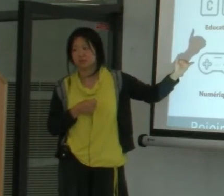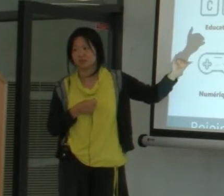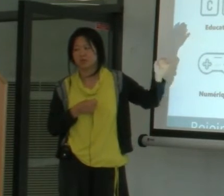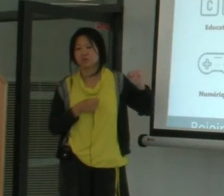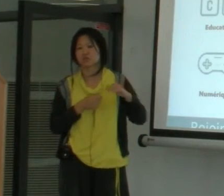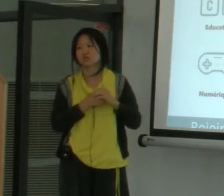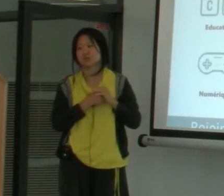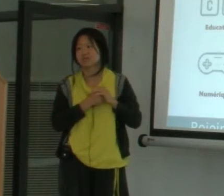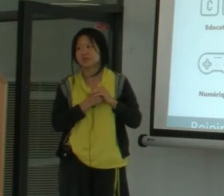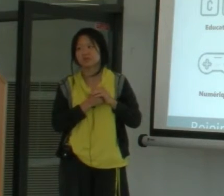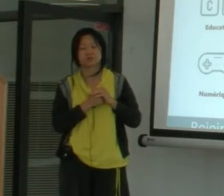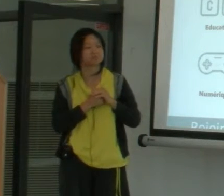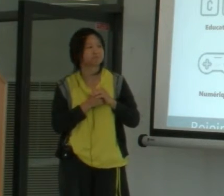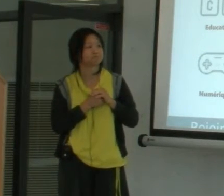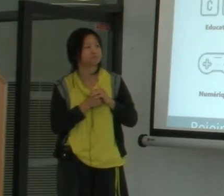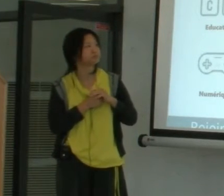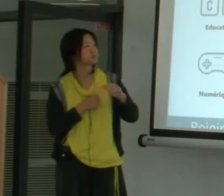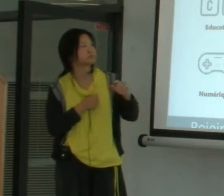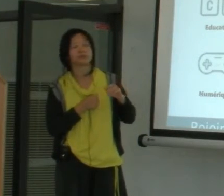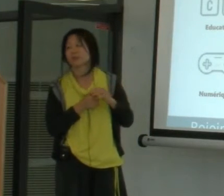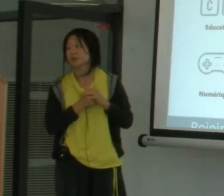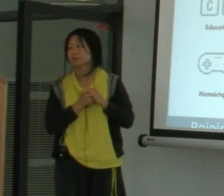aussi ce genre d'initiative.